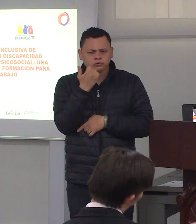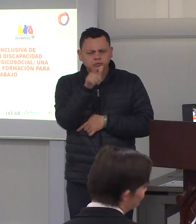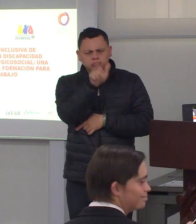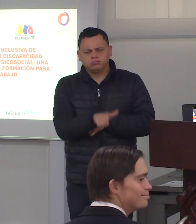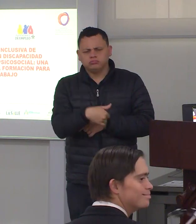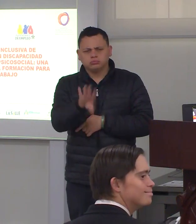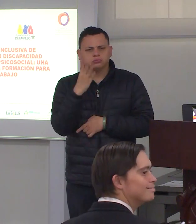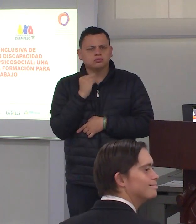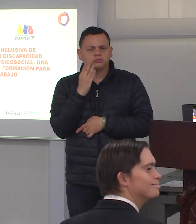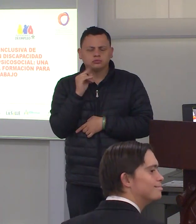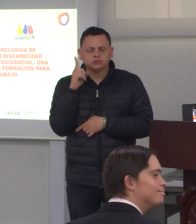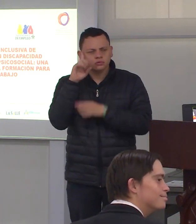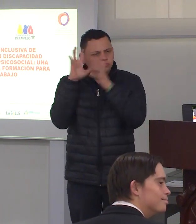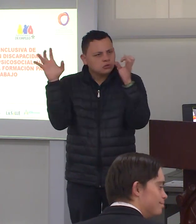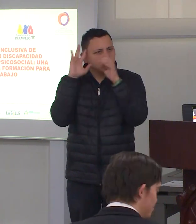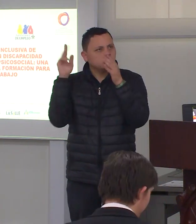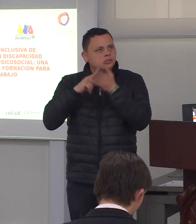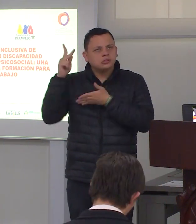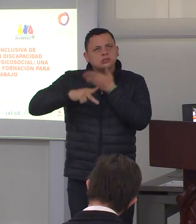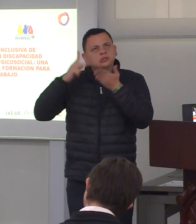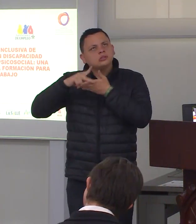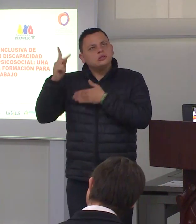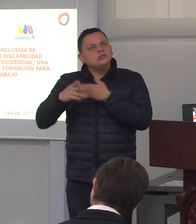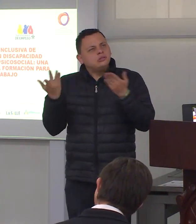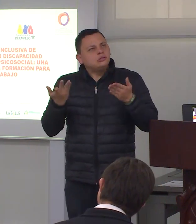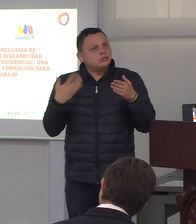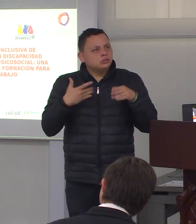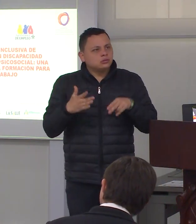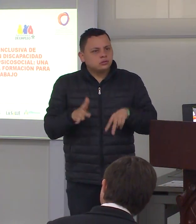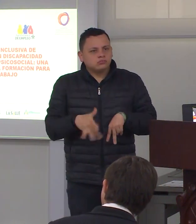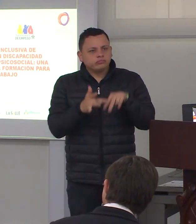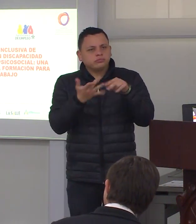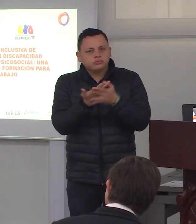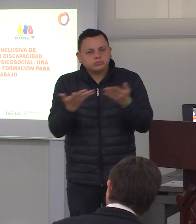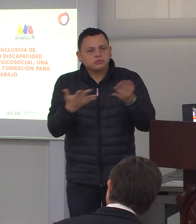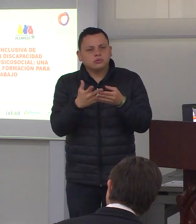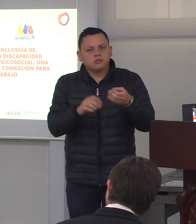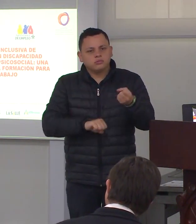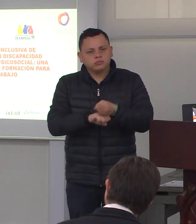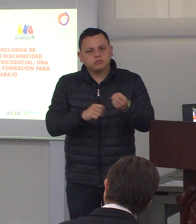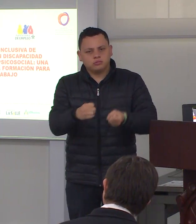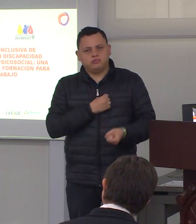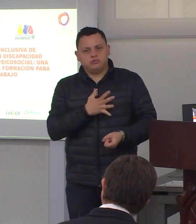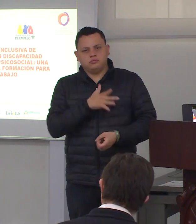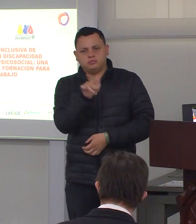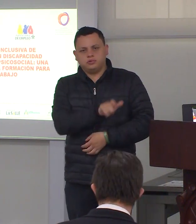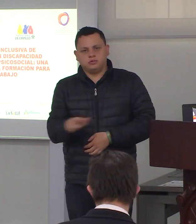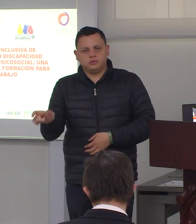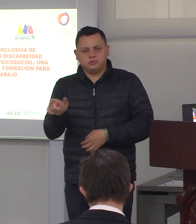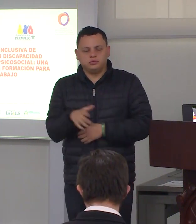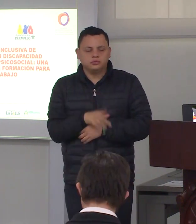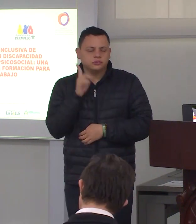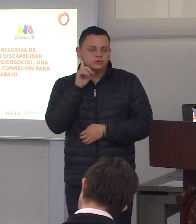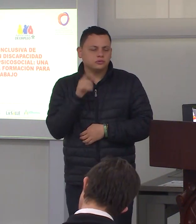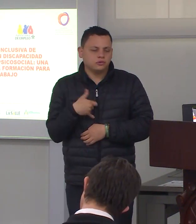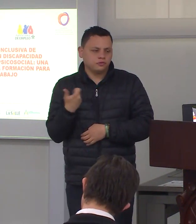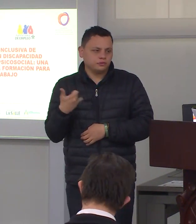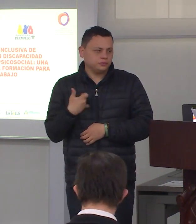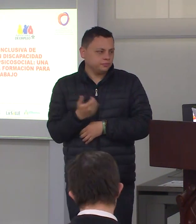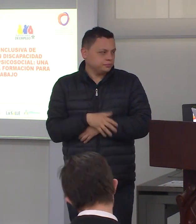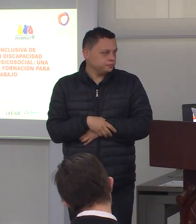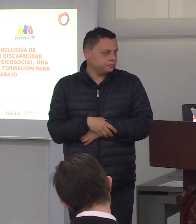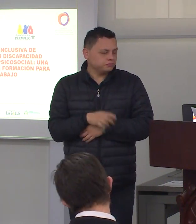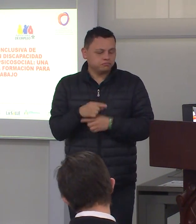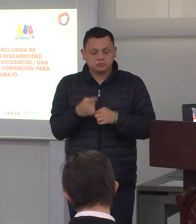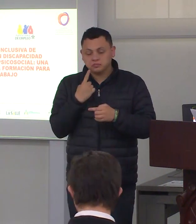de sueños y siempre pensando en proyectos en pro de generar oportunidades para los jóvenes. Realizamos nuestra primera